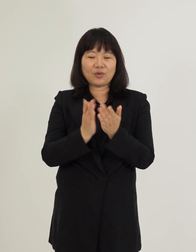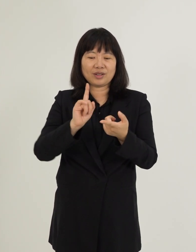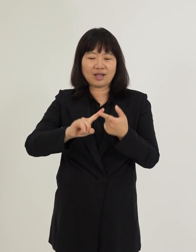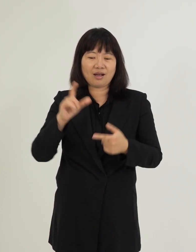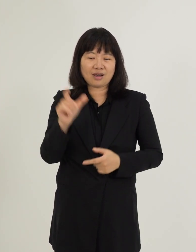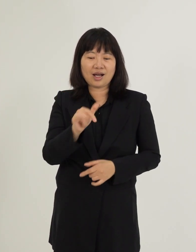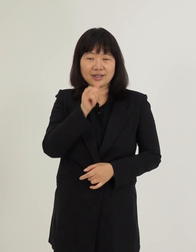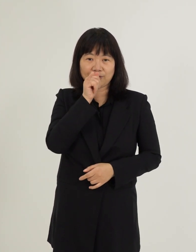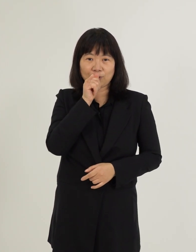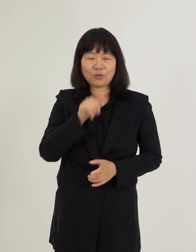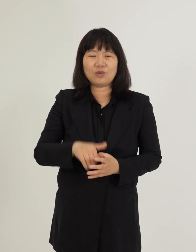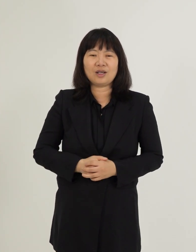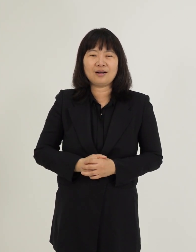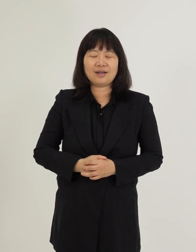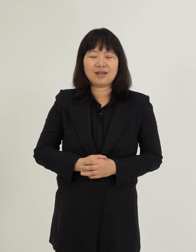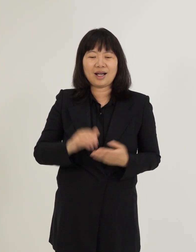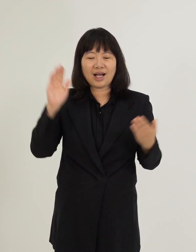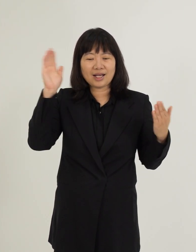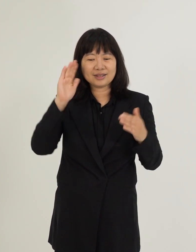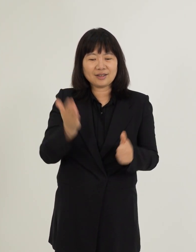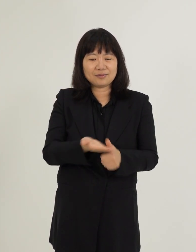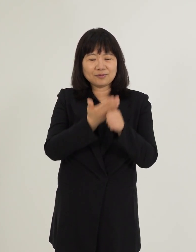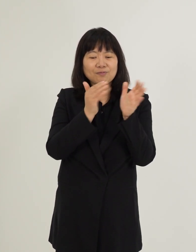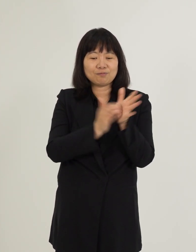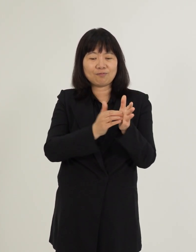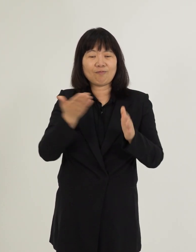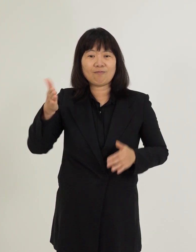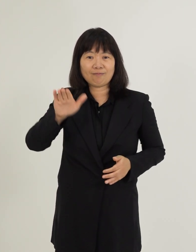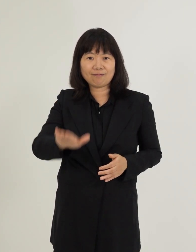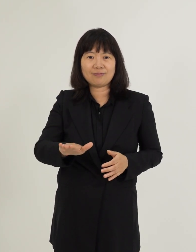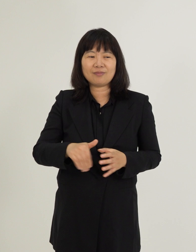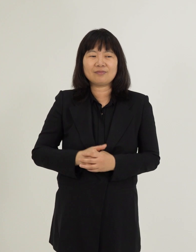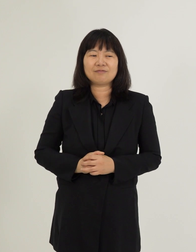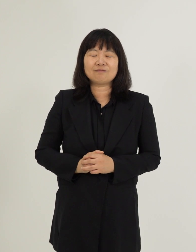강조하고 학생들을 배출했지만